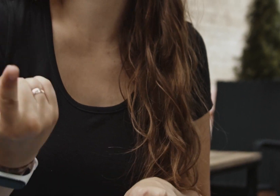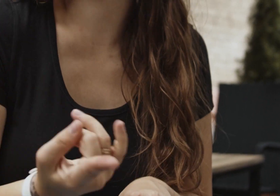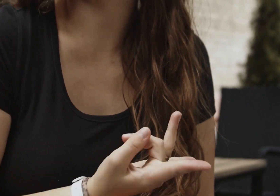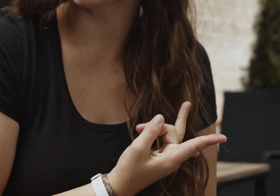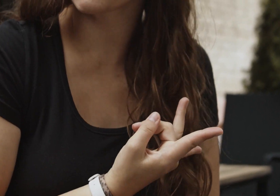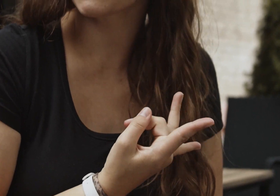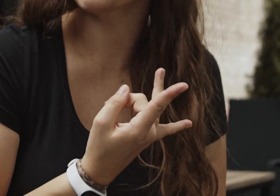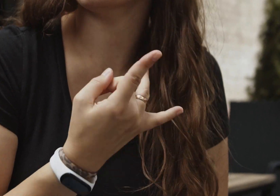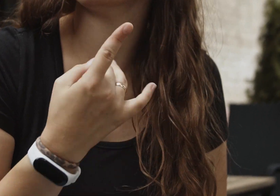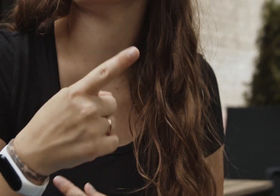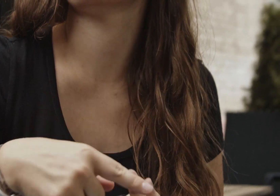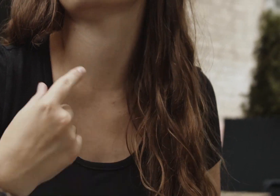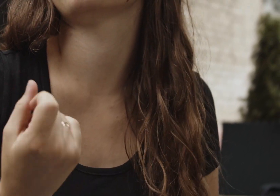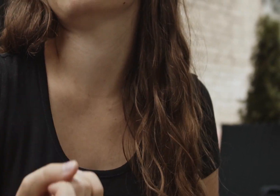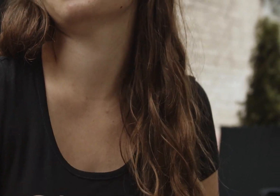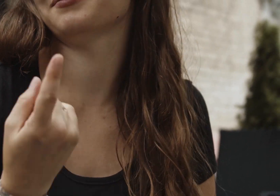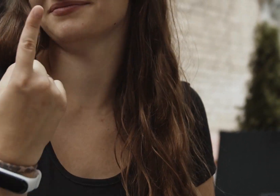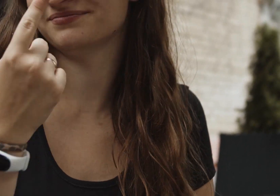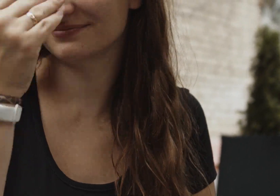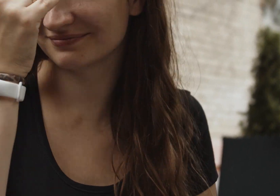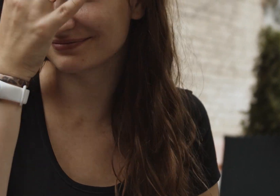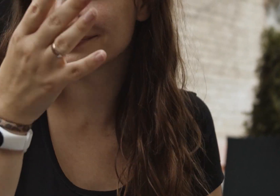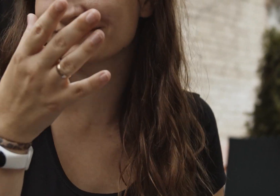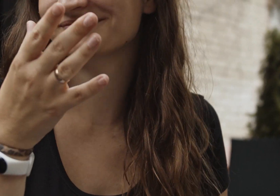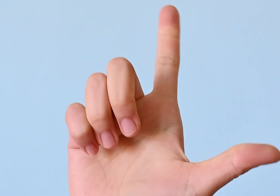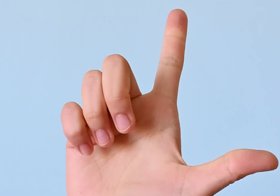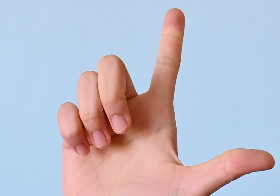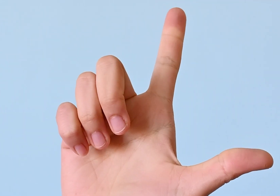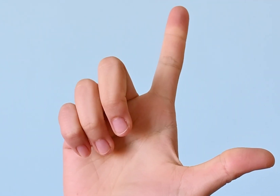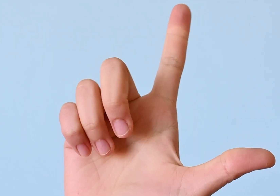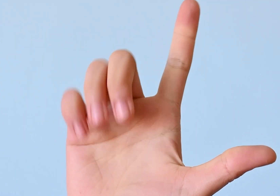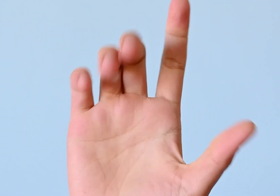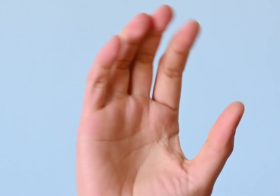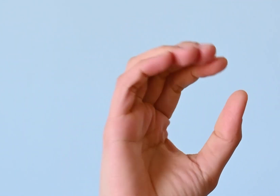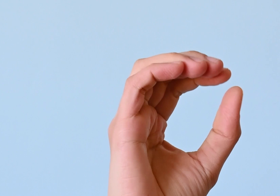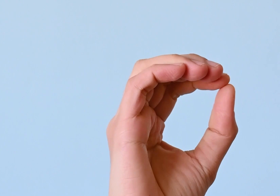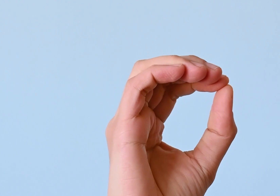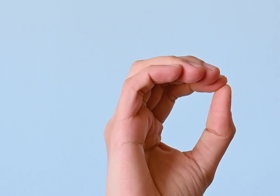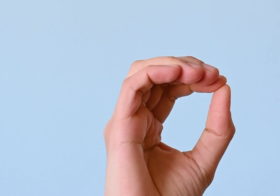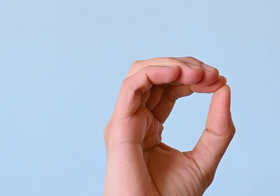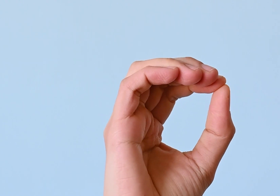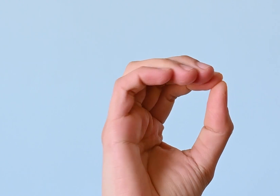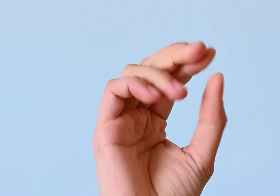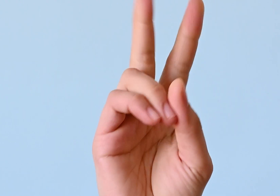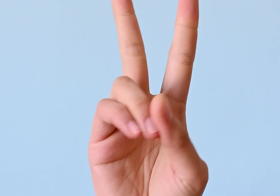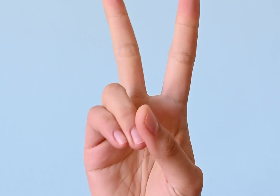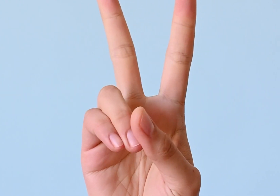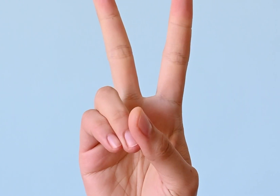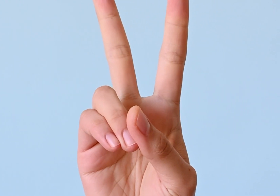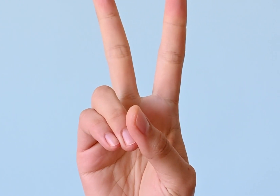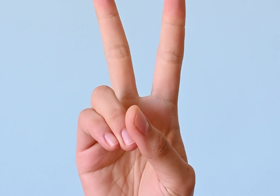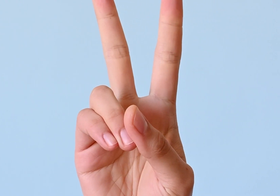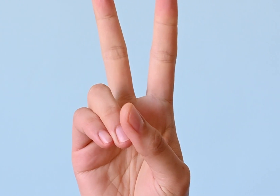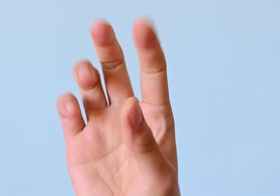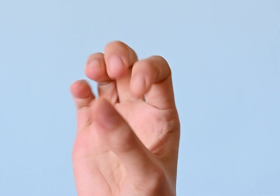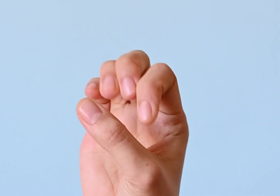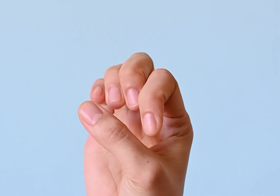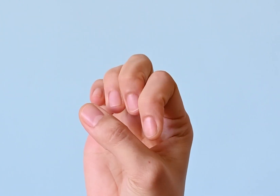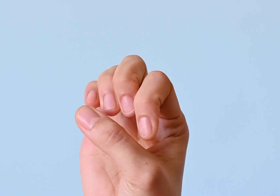Es interesante conocer cómo poco a poco los derechos de las personas con discapacidad se van respetando, ya que como mexicanos todos tenemos